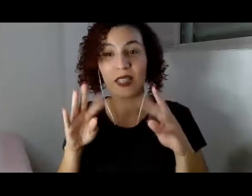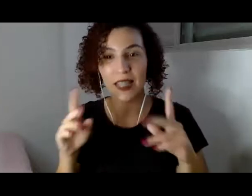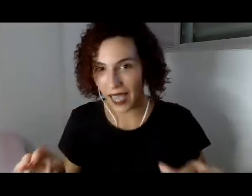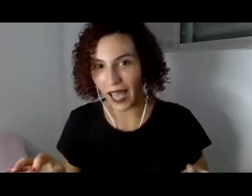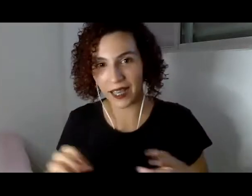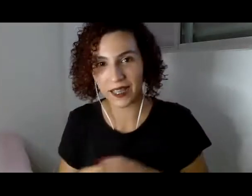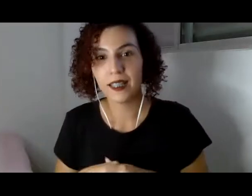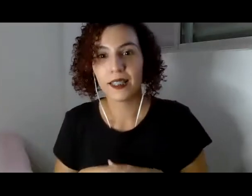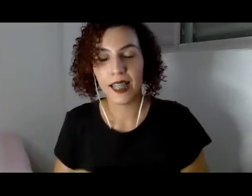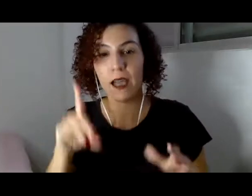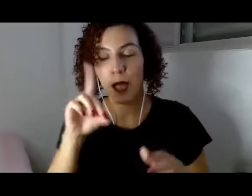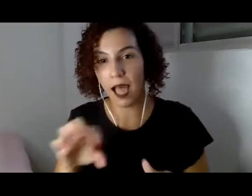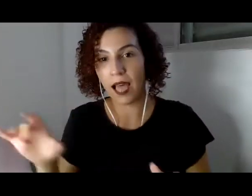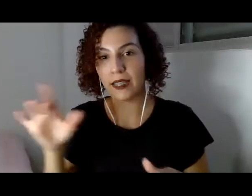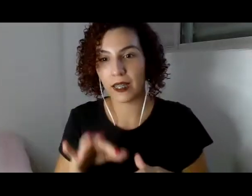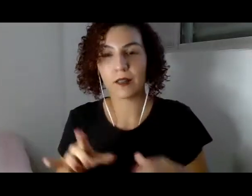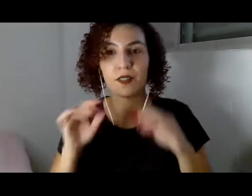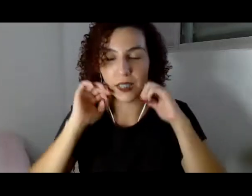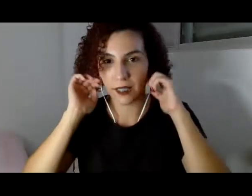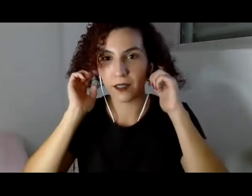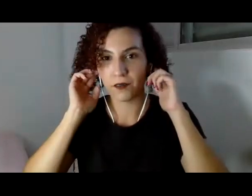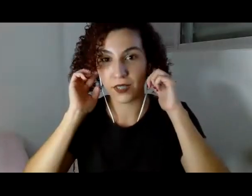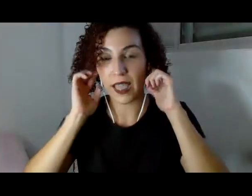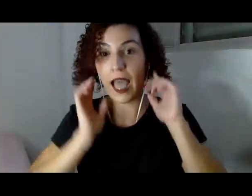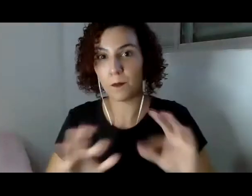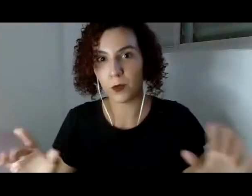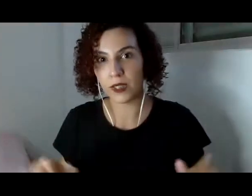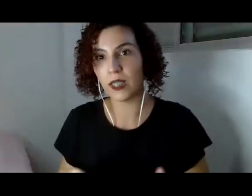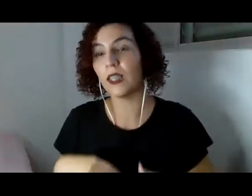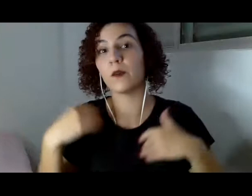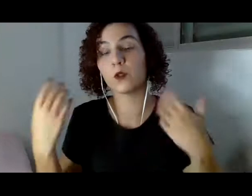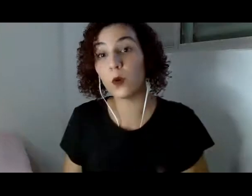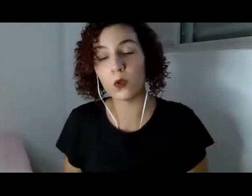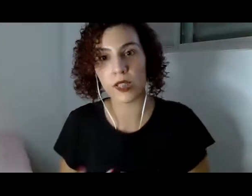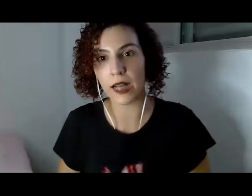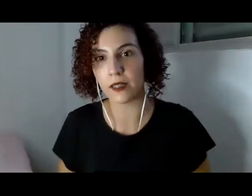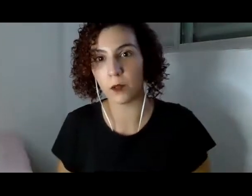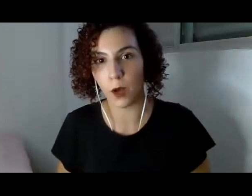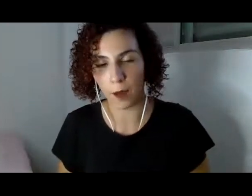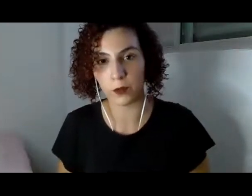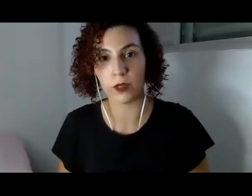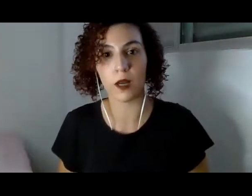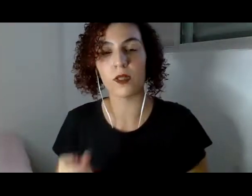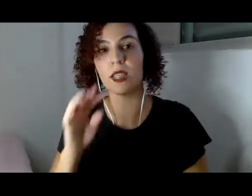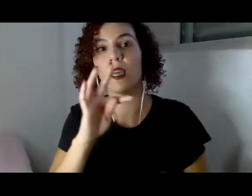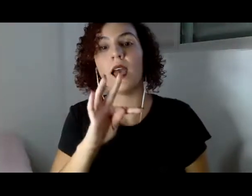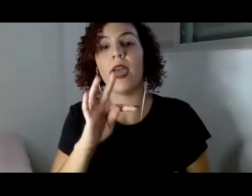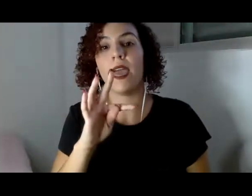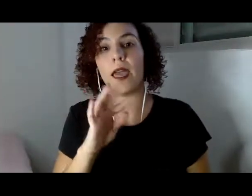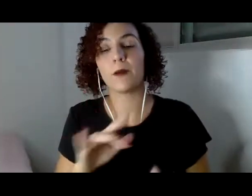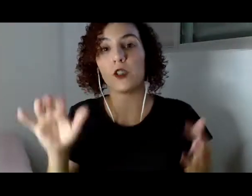às vezes o dedo agarra, né? A letrinha fazer rápido, assim, e o surdo sinaliza muito rápido. Então,